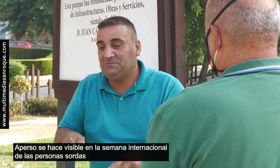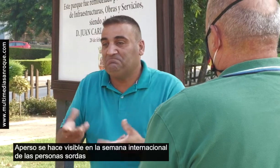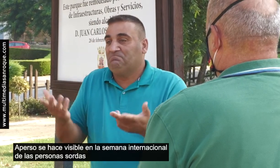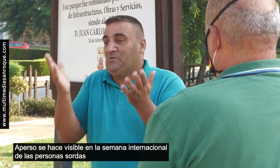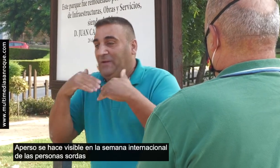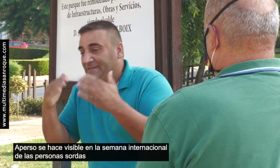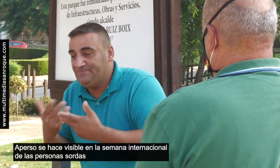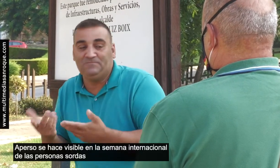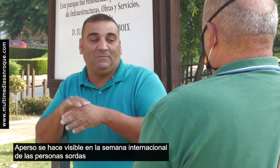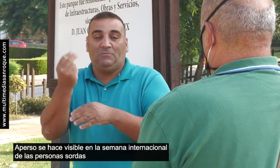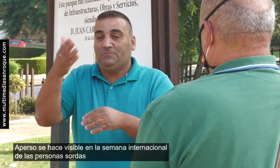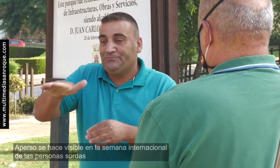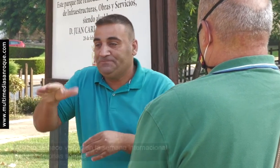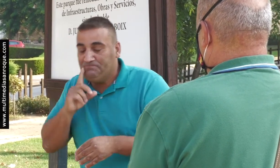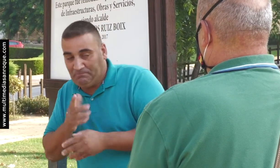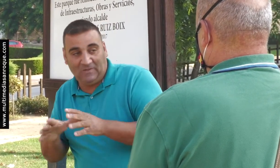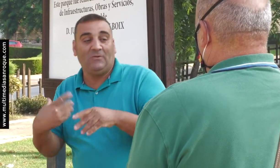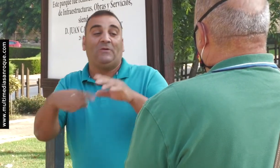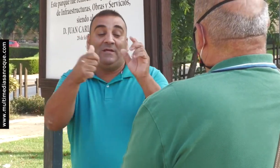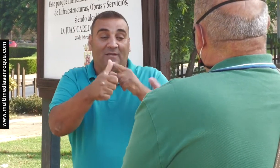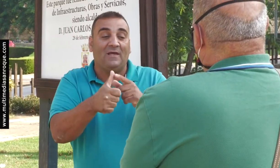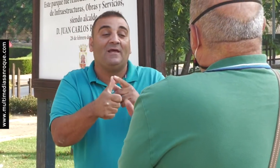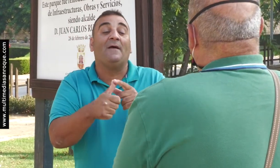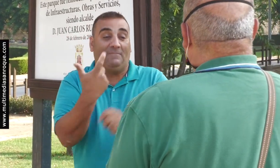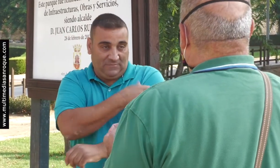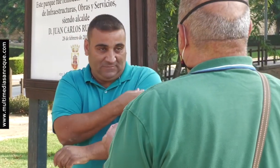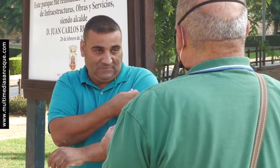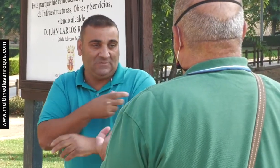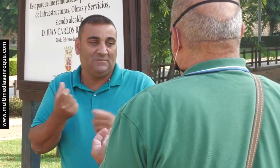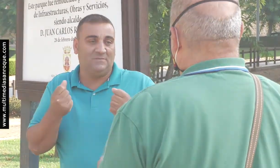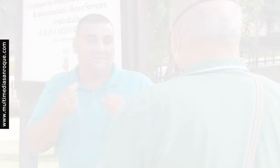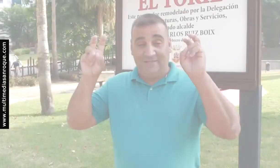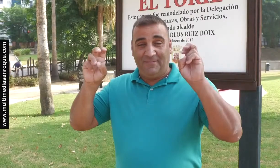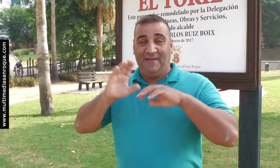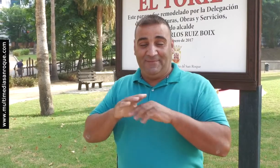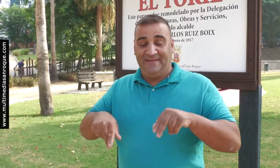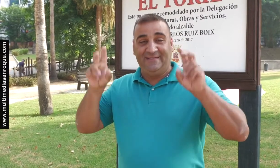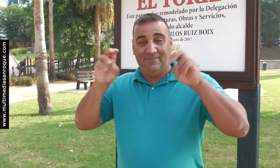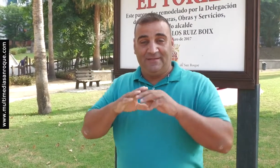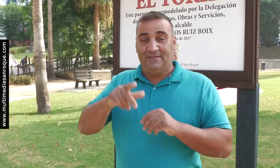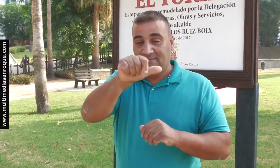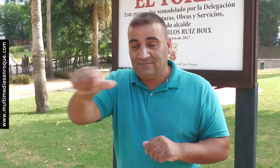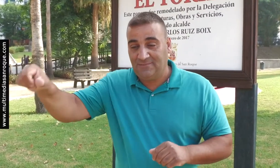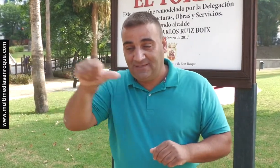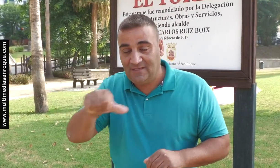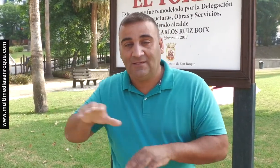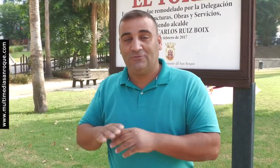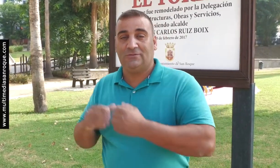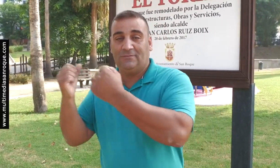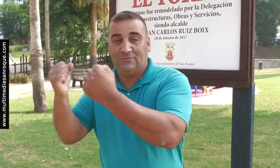y dar a conocer a la comarca sus demandas y reivindicaciones estamos aquí porque es la semana